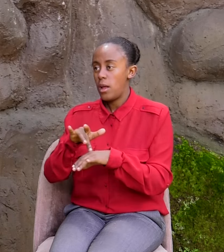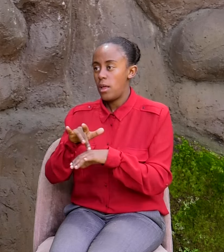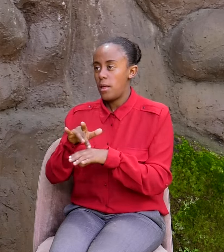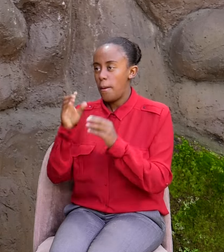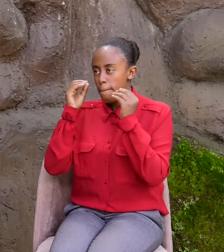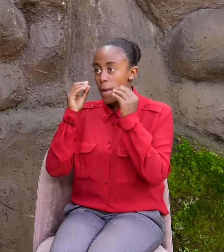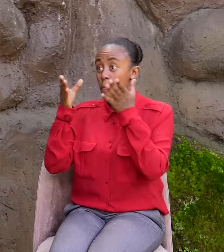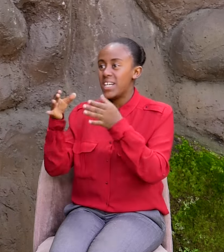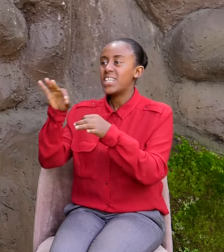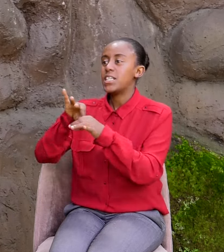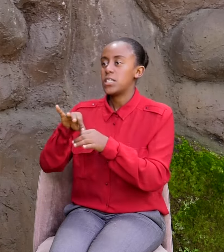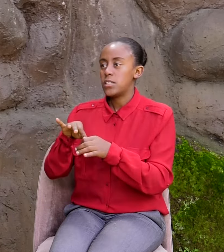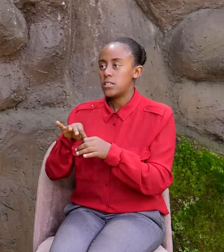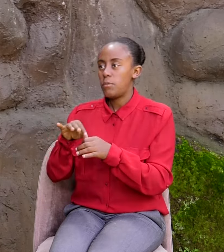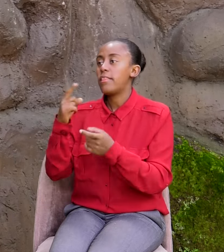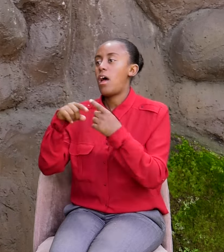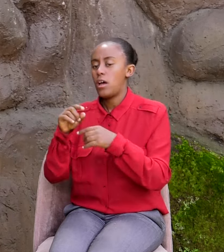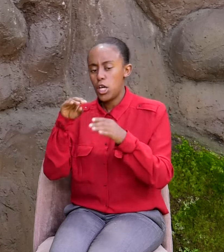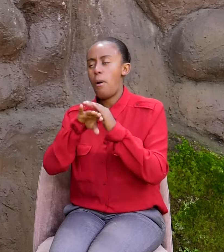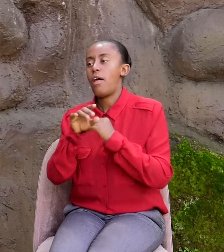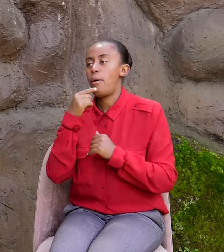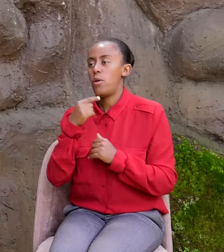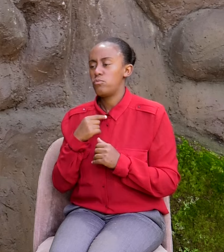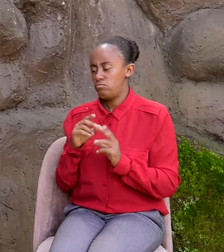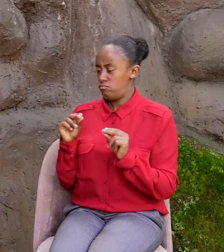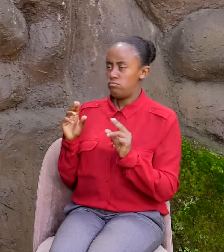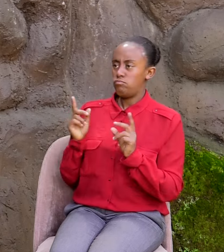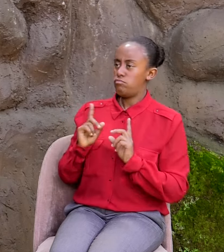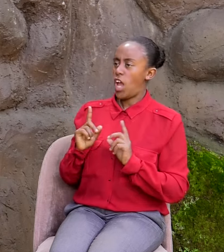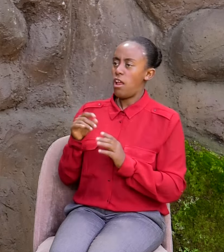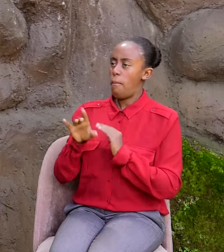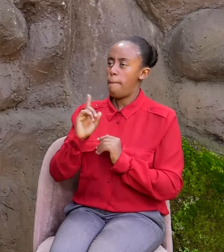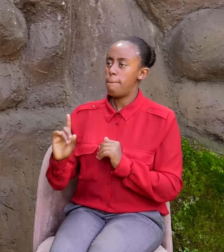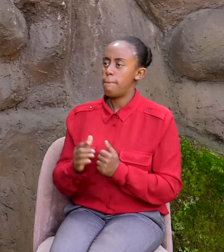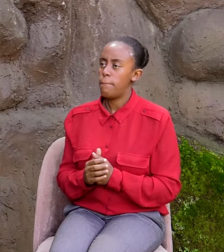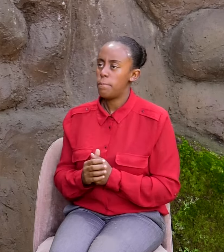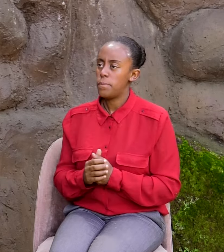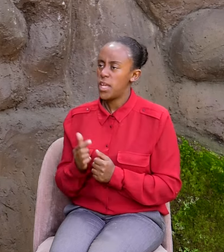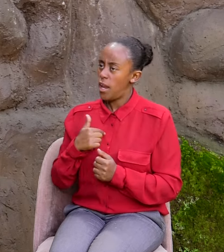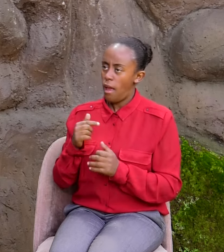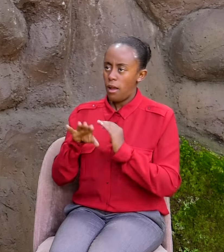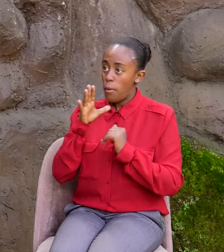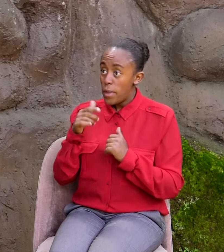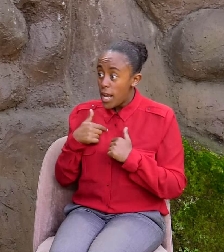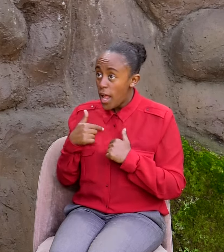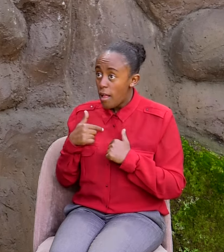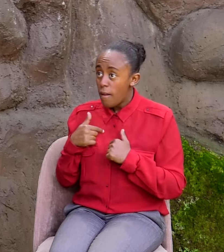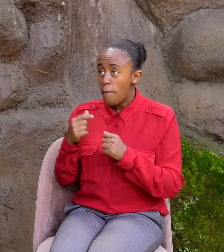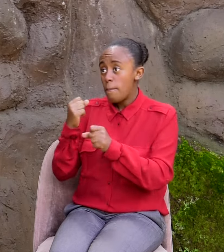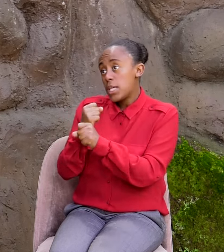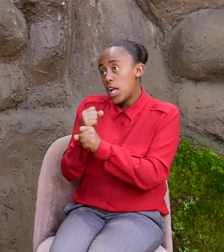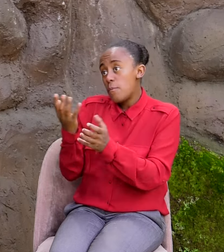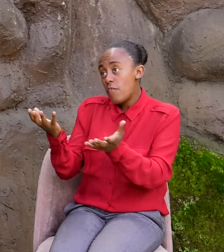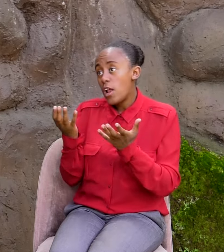መምህርነት ቅጥር ወጥቶ ግባ ተባልኩ። አይ አልገባም አልኩ። መጀመሪያ አልገባም፣ እኔ ማስተባር ማን ነው